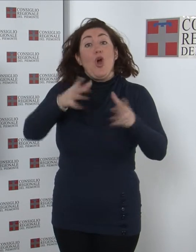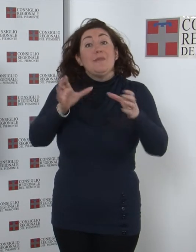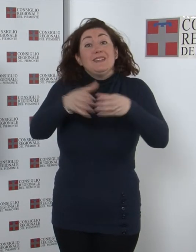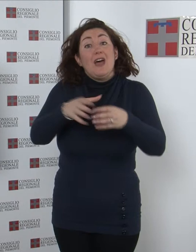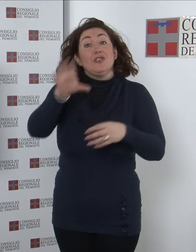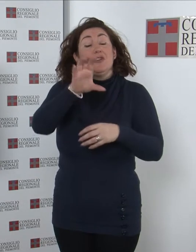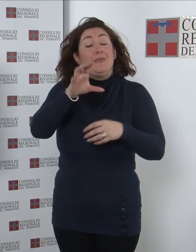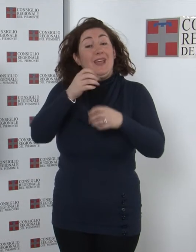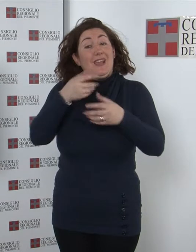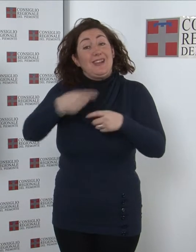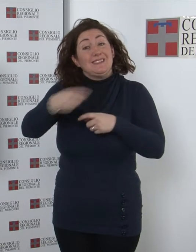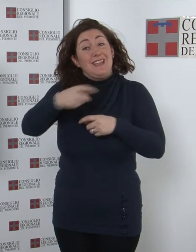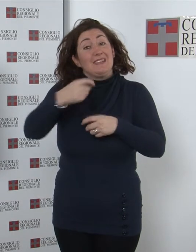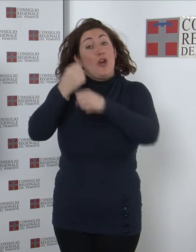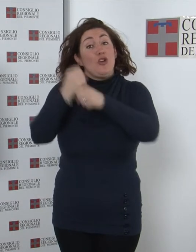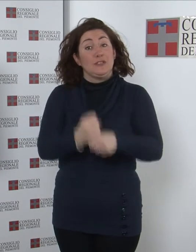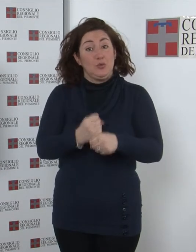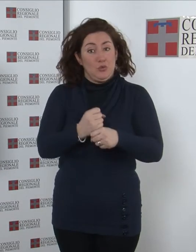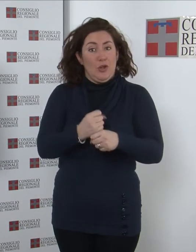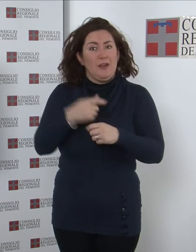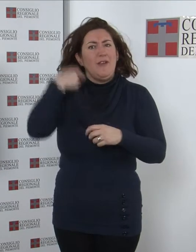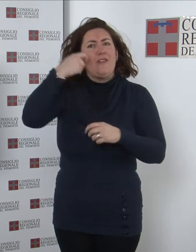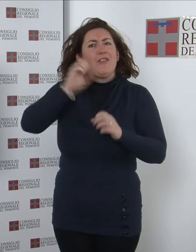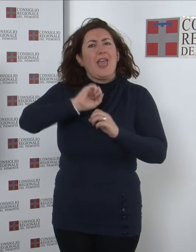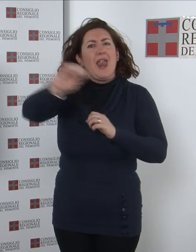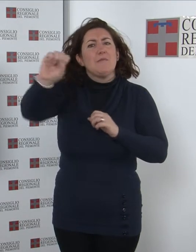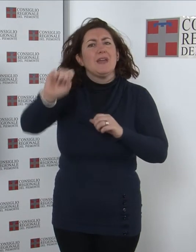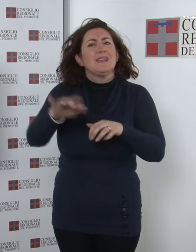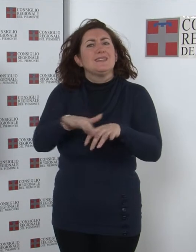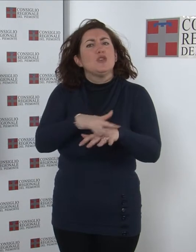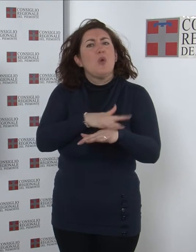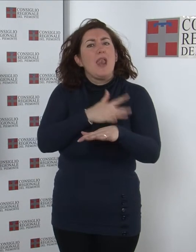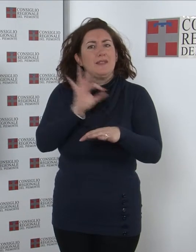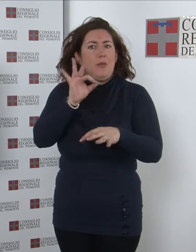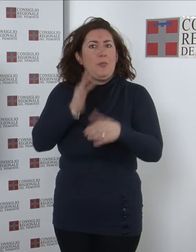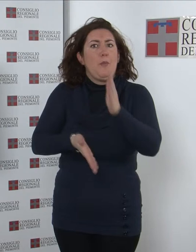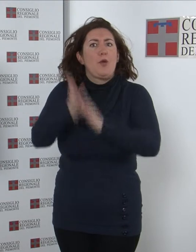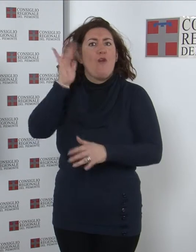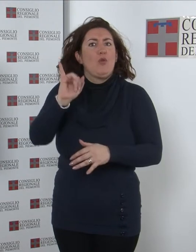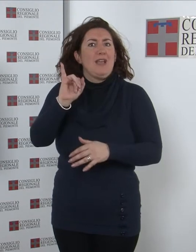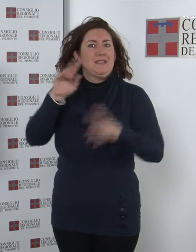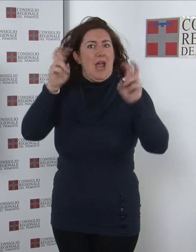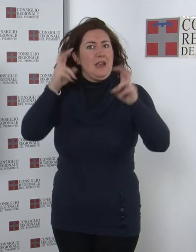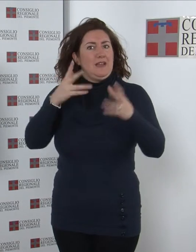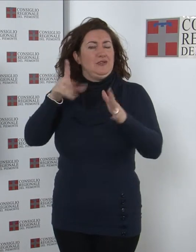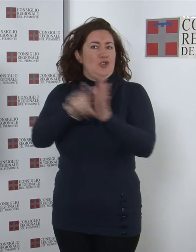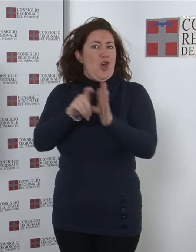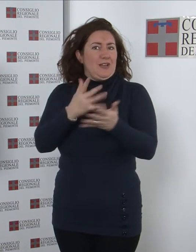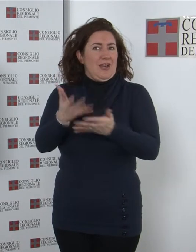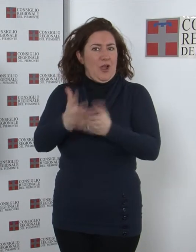del film sensualità sulle vicende di una giovane Profuga istriana il bucintoro dei Savoia alla biblioteca della Regione lo